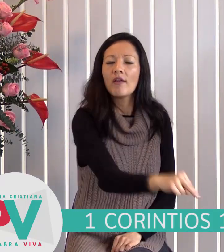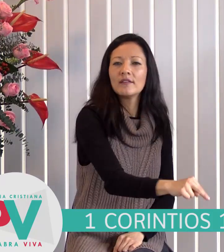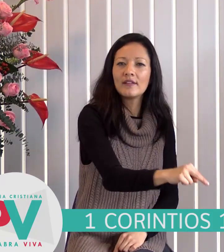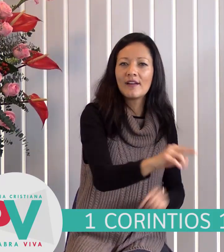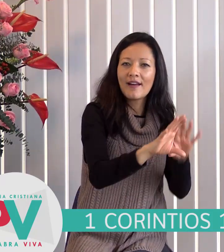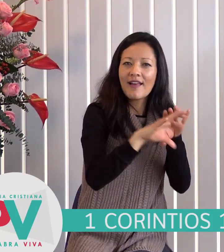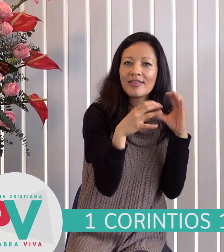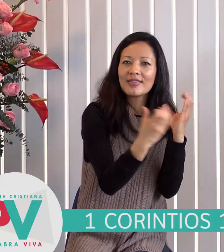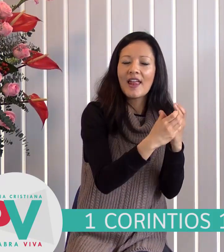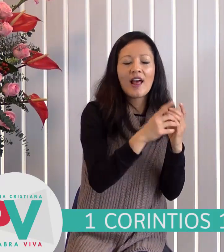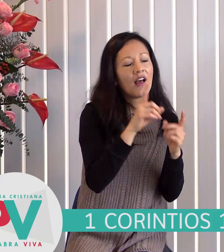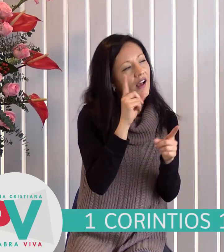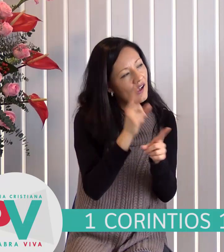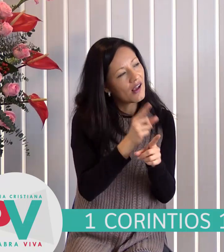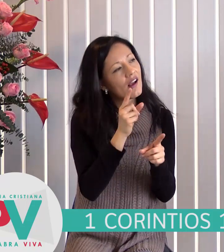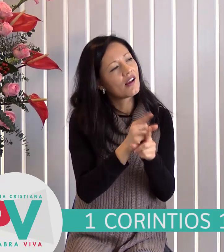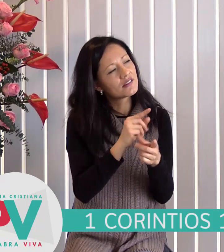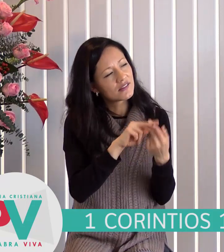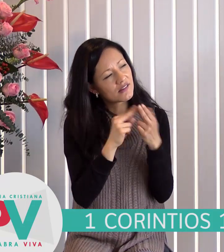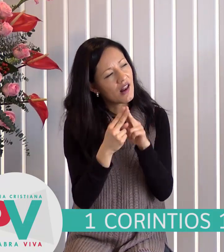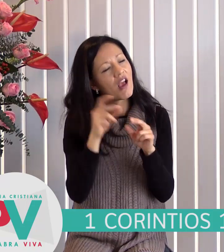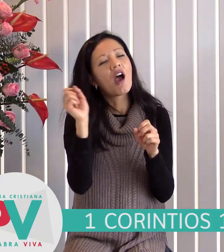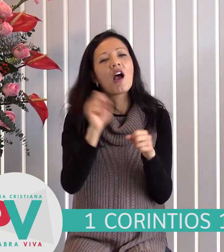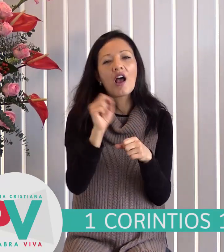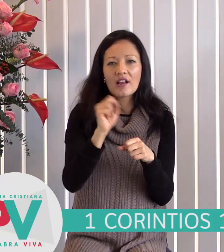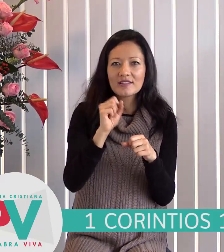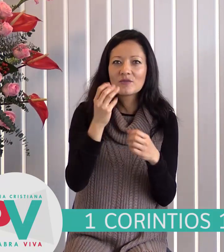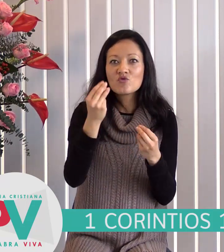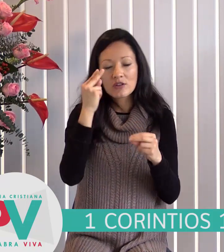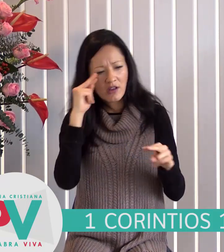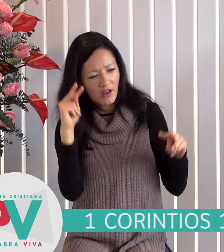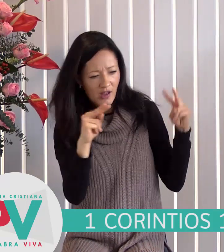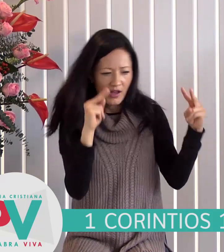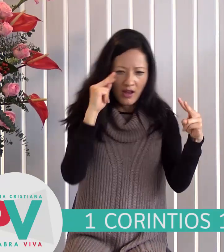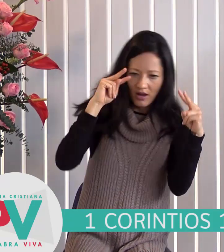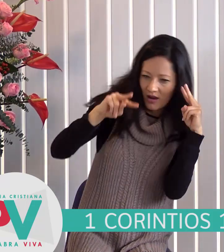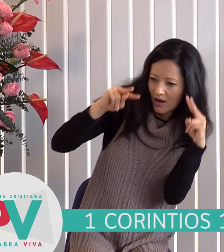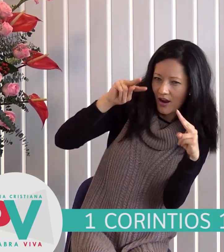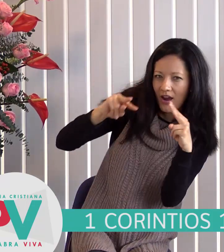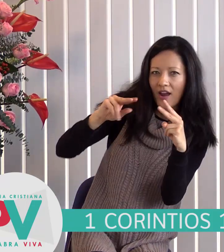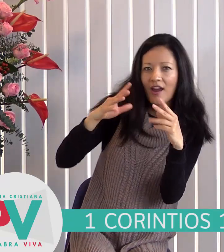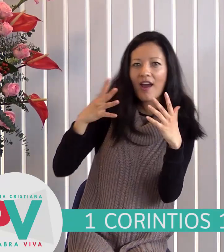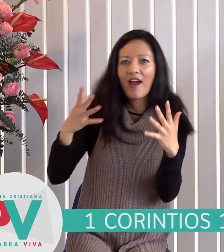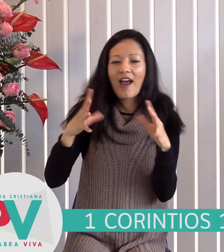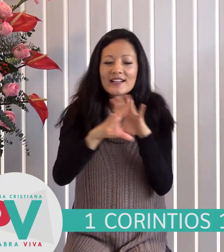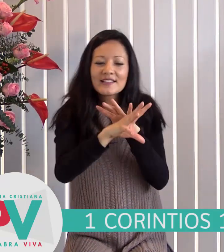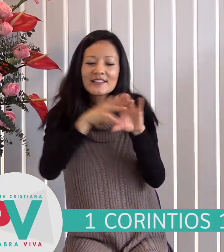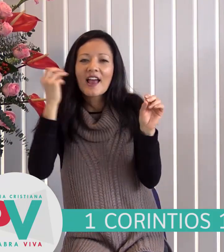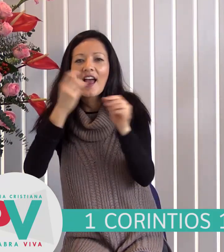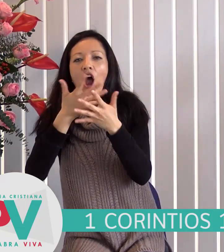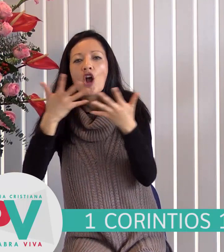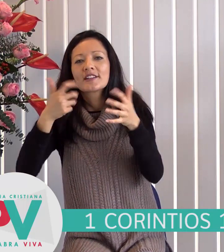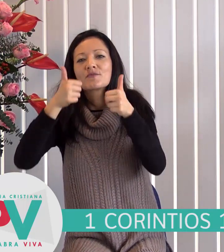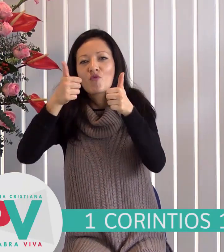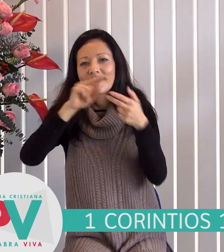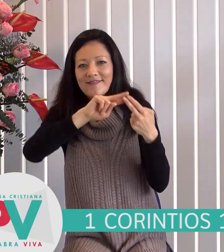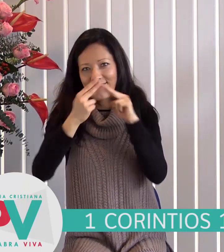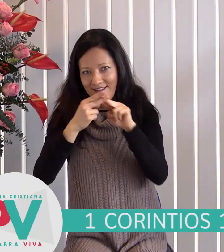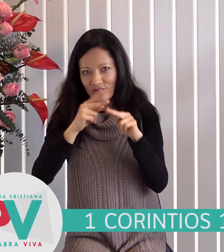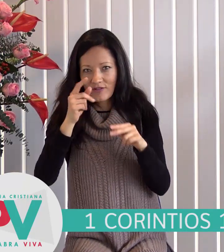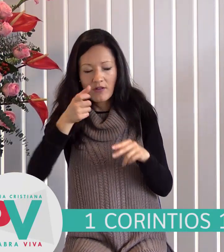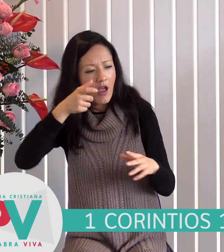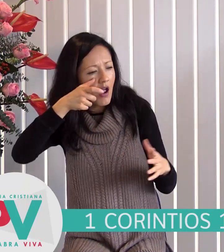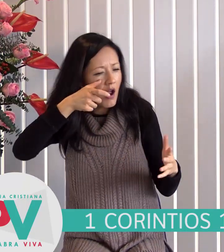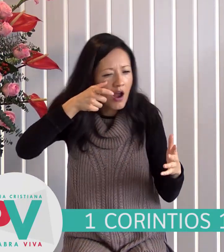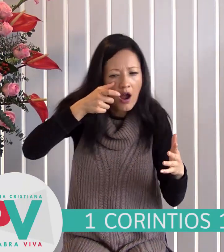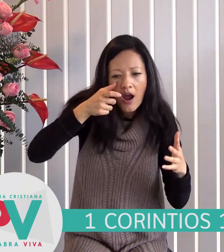demasiadas miradas en la Biblia, demasiadas aristas. Lo que toca hacer es sacar unas buenas aristas, ¿no? O sea, mirar bien, con